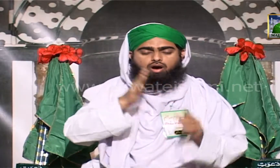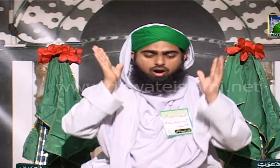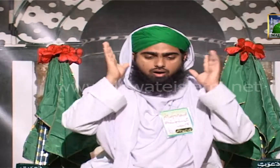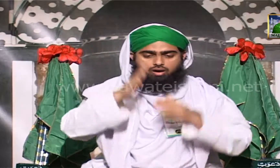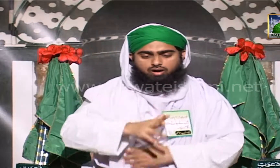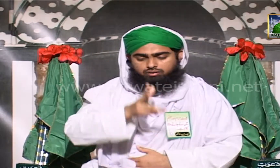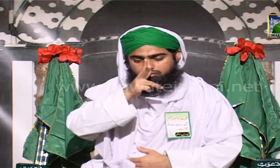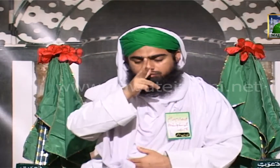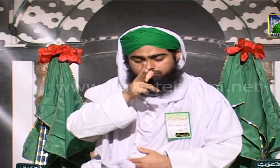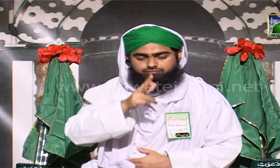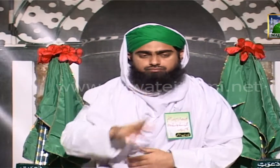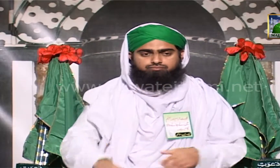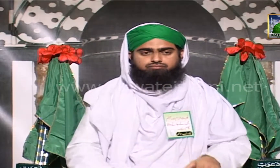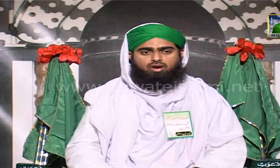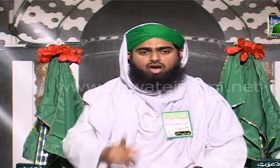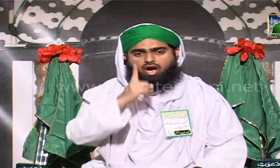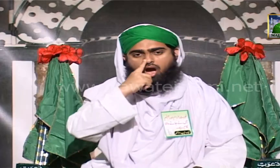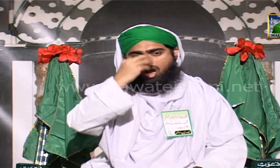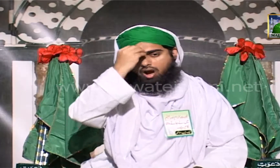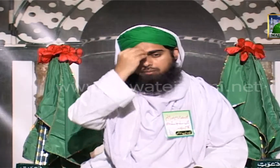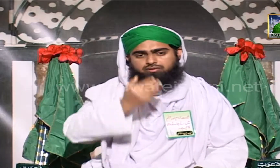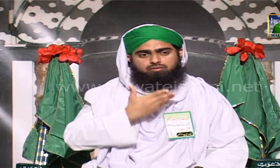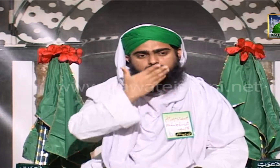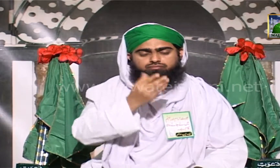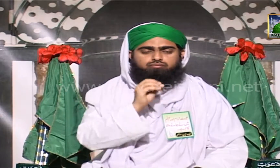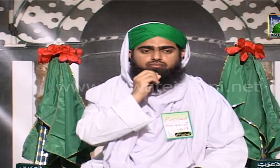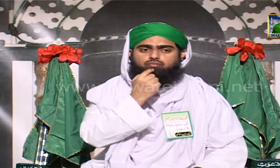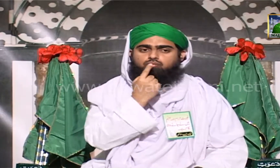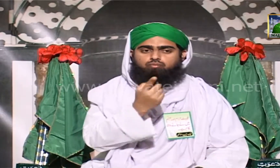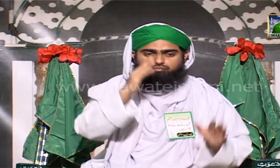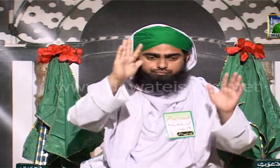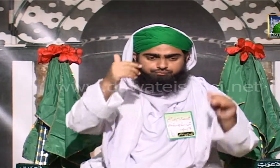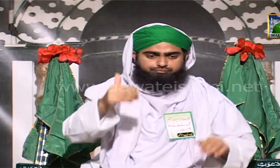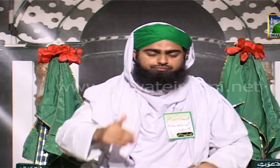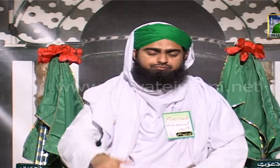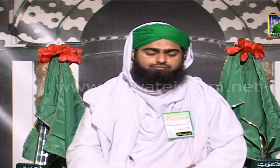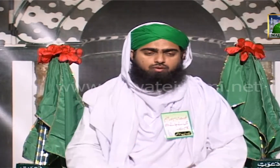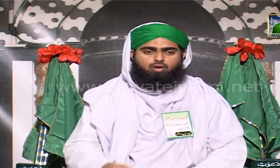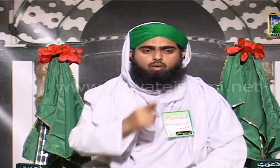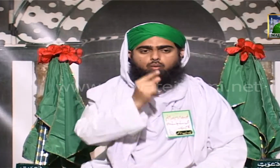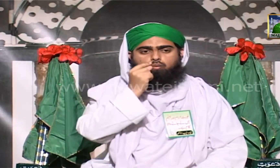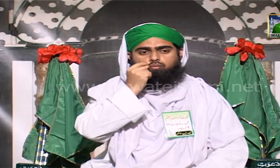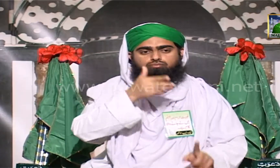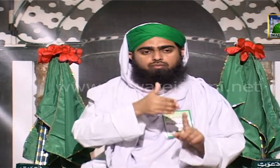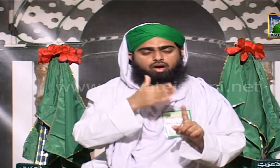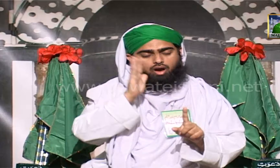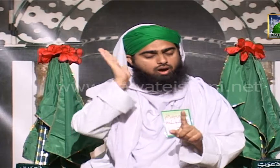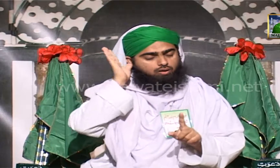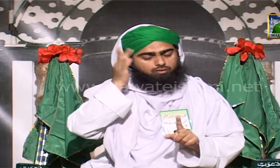پڑھ رہے تھے. ماں نے باہر سے آواز دی، یہ نماز میں مشغول تھے اور اس کو بڑا